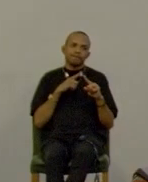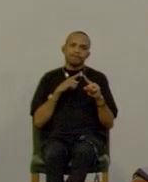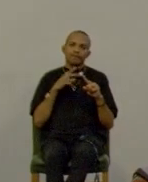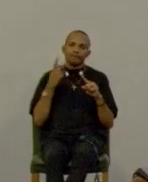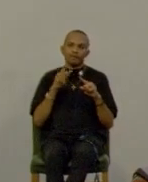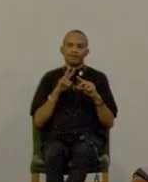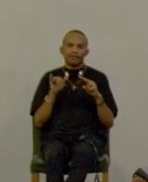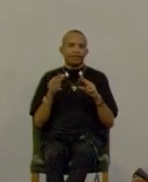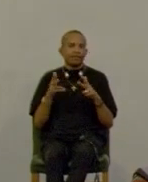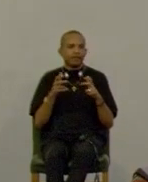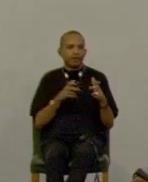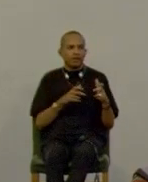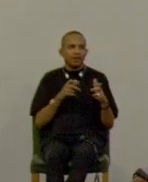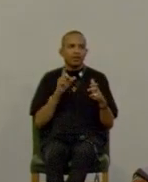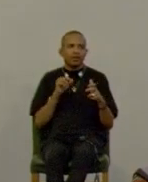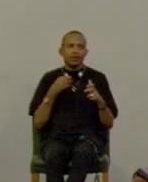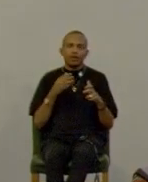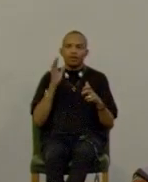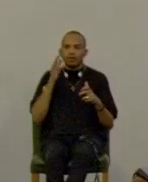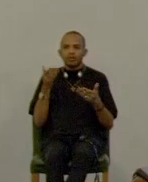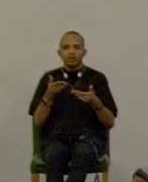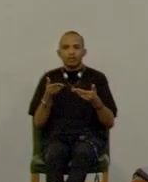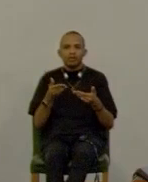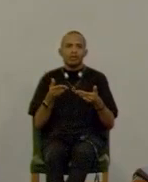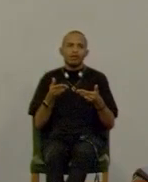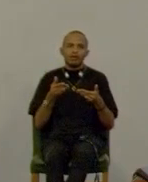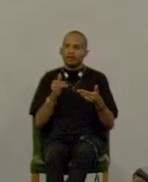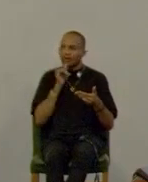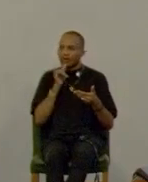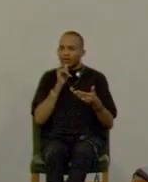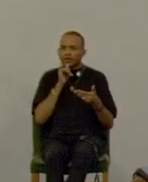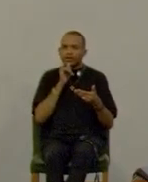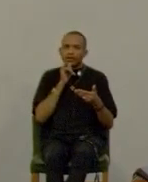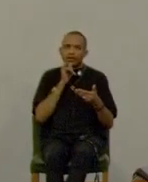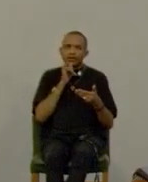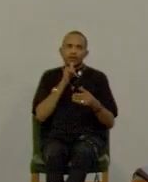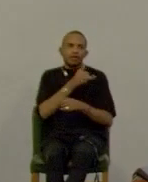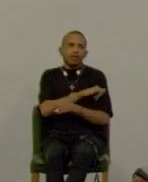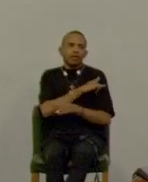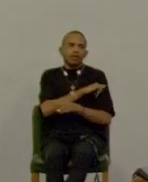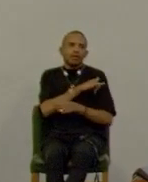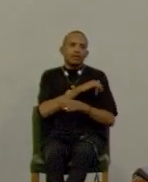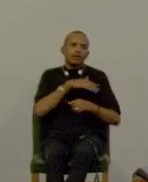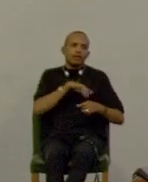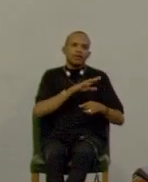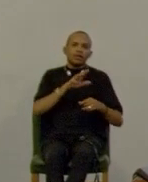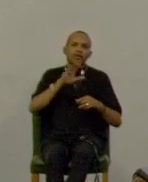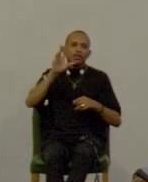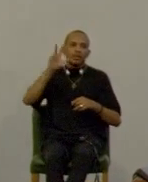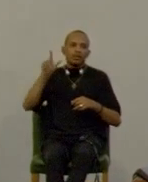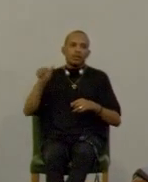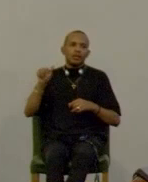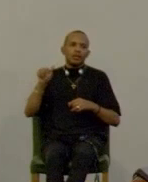vai ver o que existe hoje, por exemplo, no Rio de Janeiro, na Pequena África,